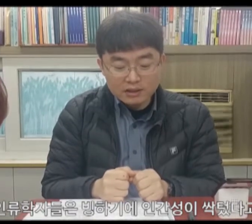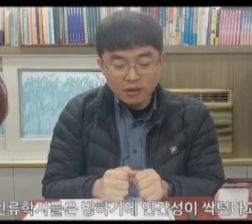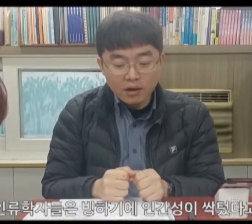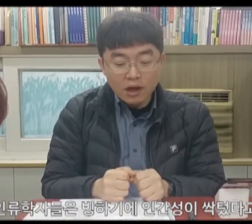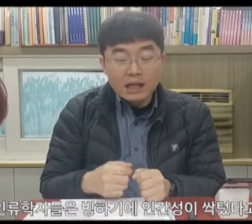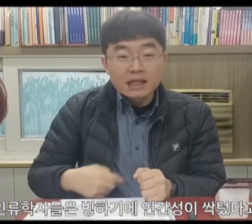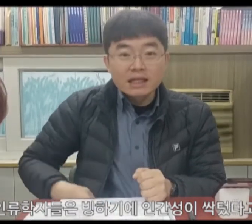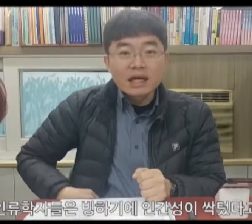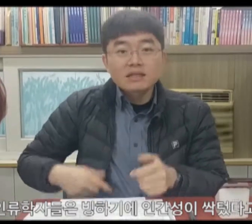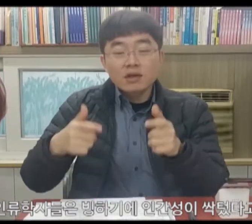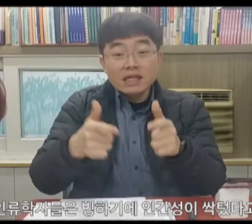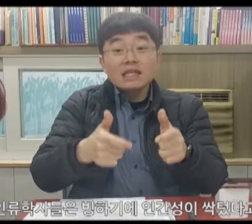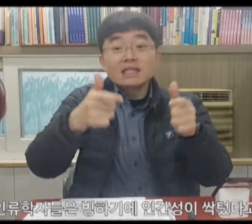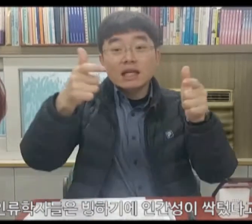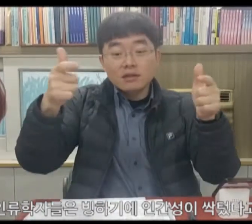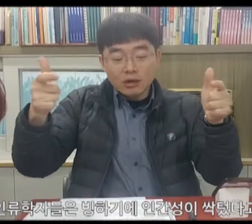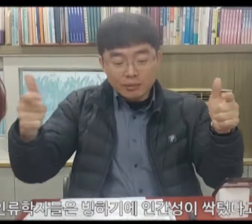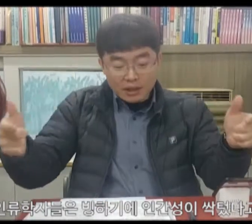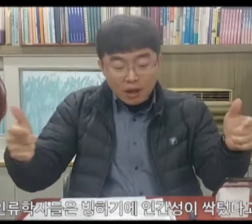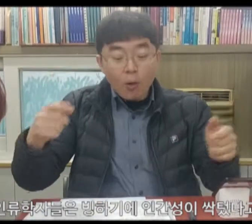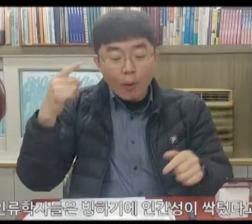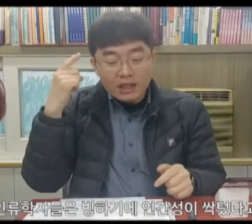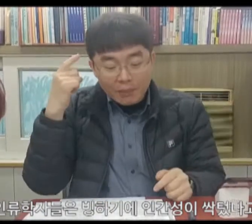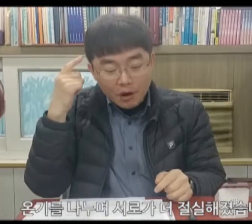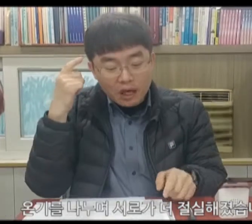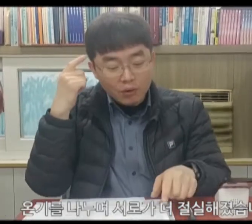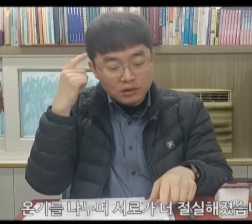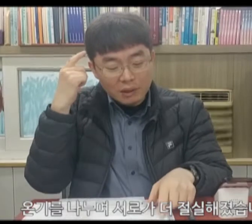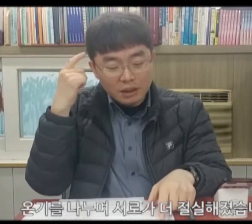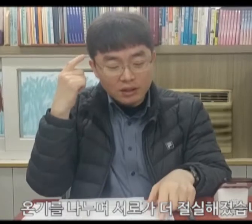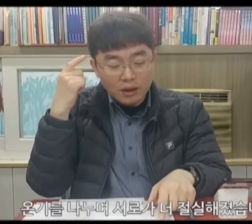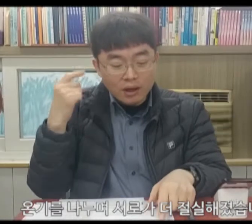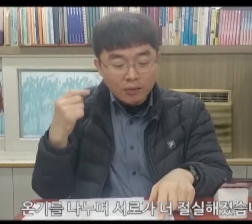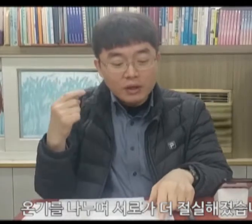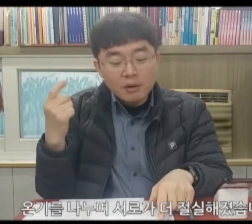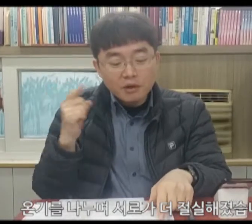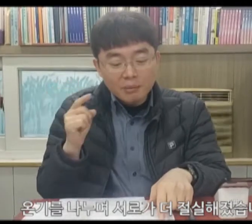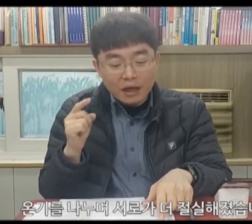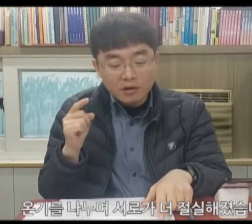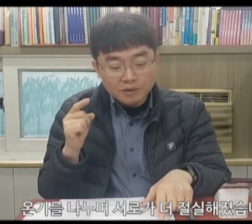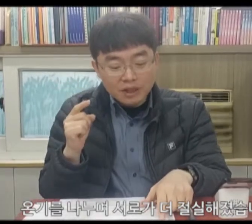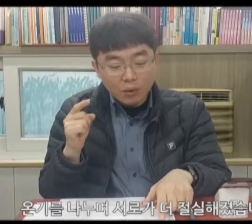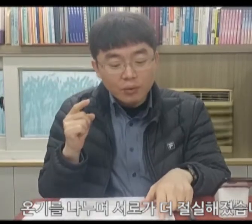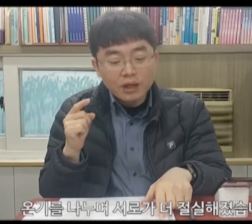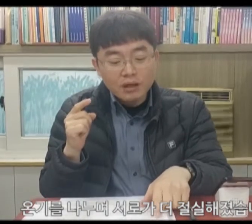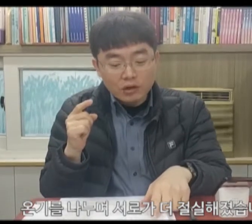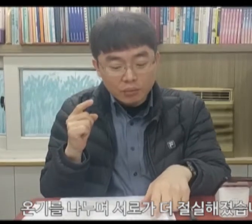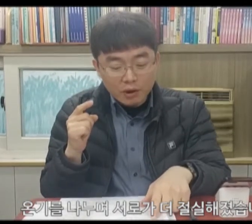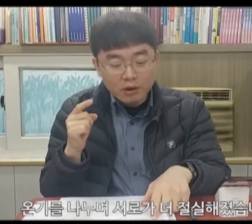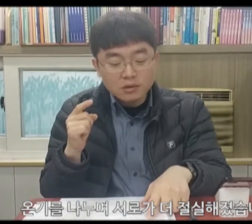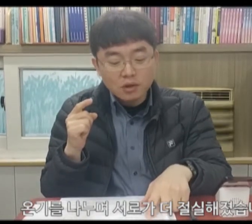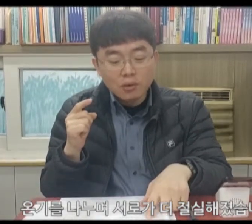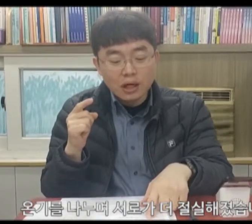그래서 인간성이 싹텄다고 하는데 왜냐면 하고 그 다음에 이제 왜냐면이란 말은 없는데 온기를 나누며 서로가